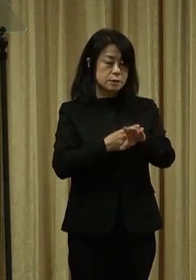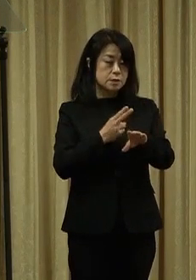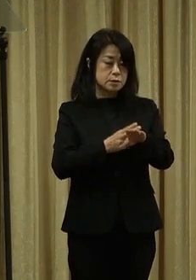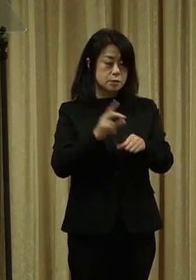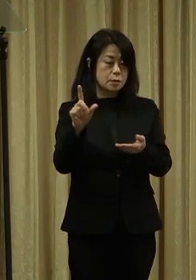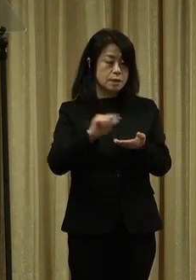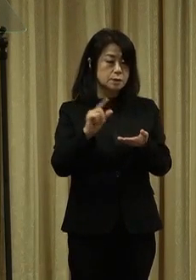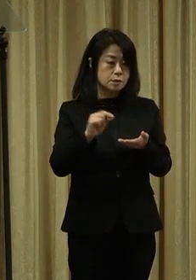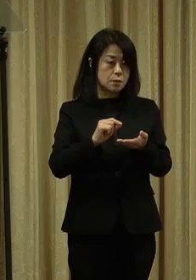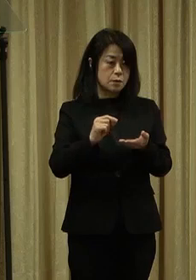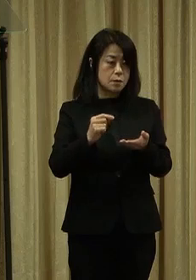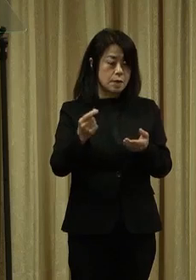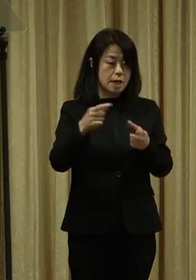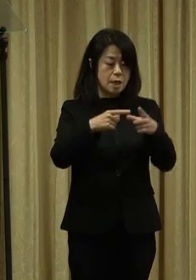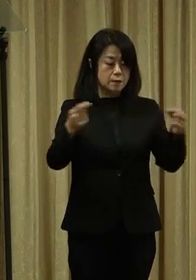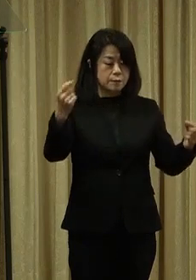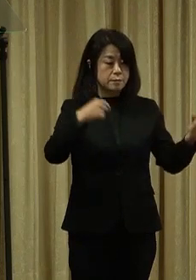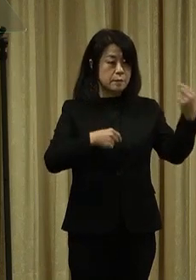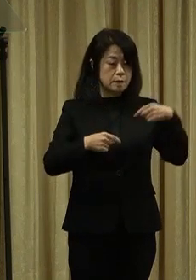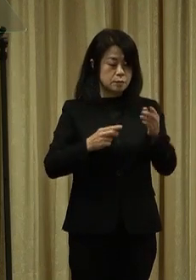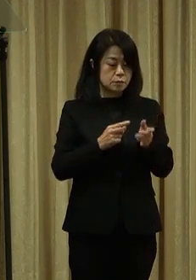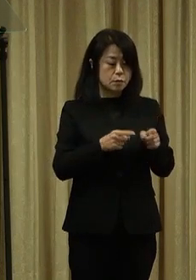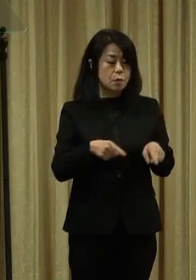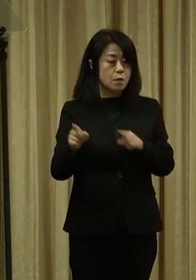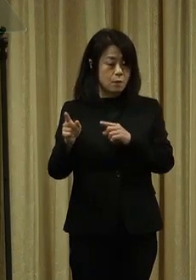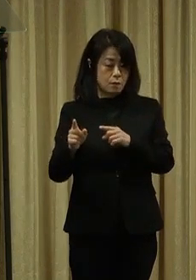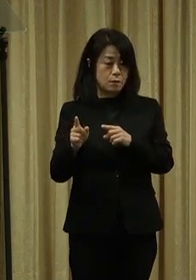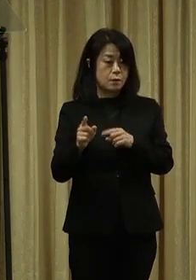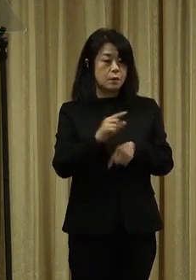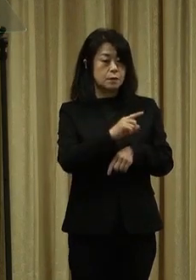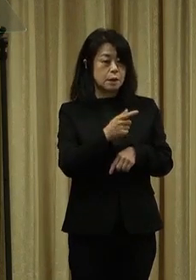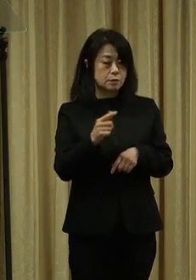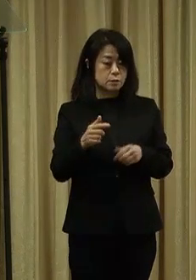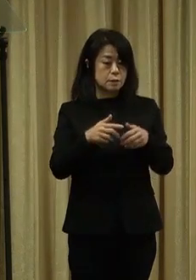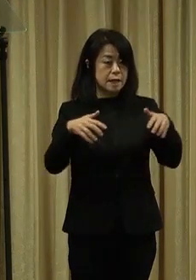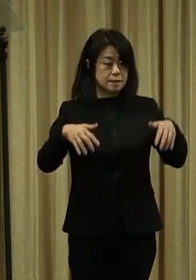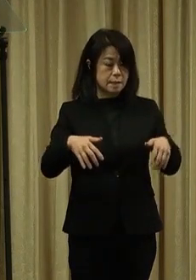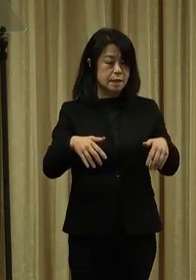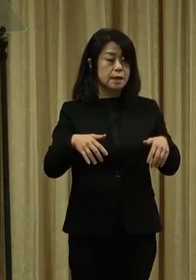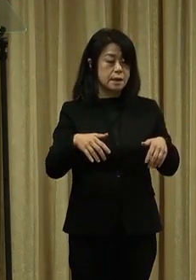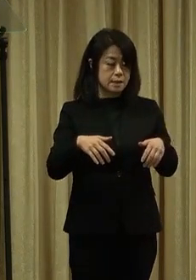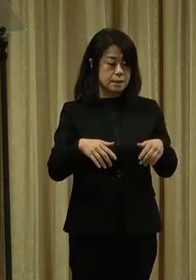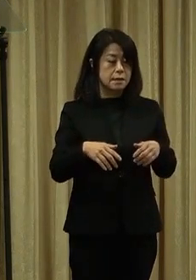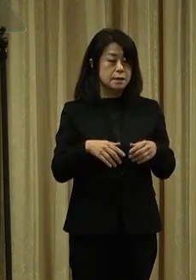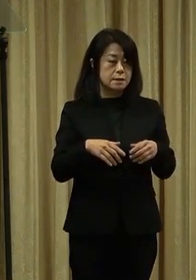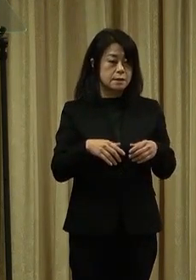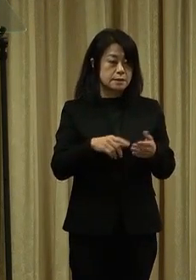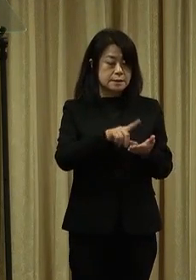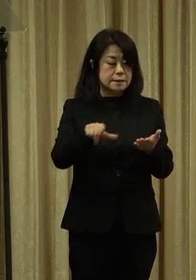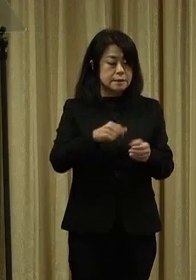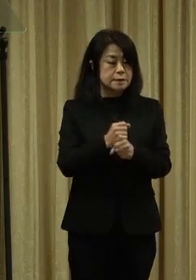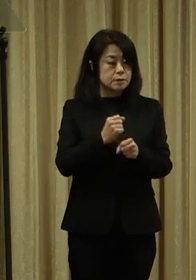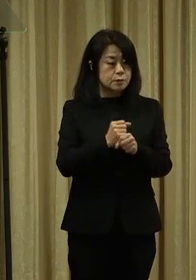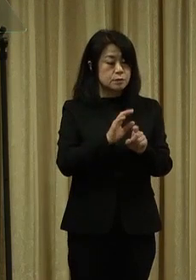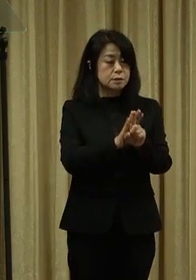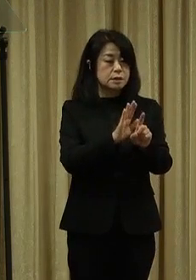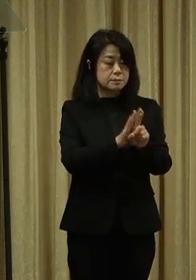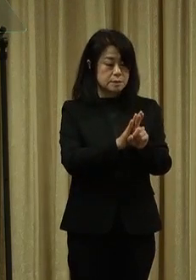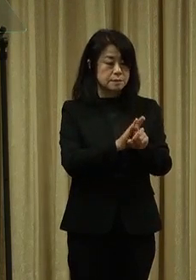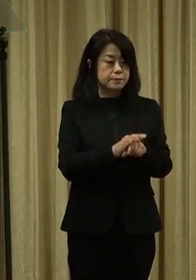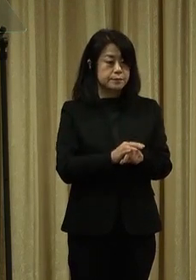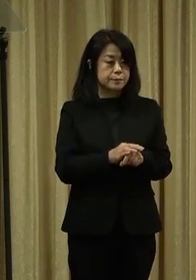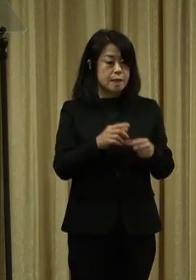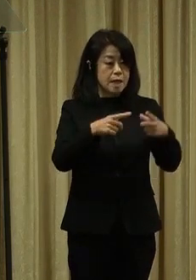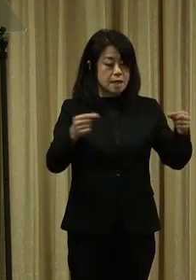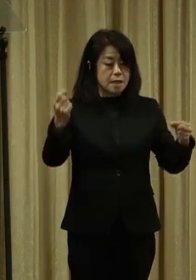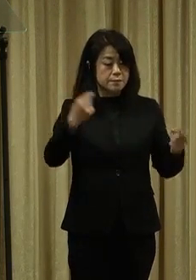インバウンドの受け入れ環境整備など高付加価値で持続可能な観光地域づくりを支援してまいります。さらにインバウン